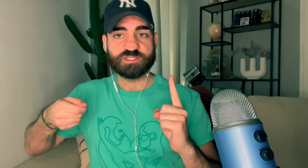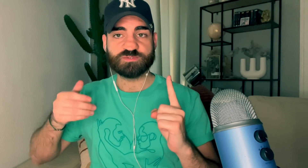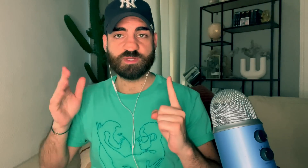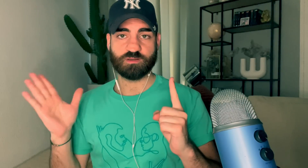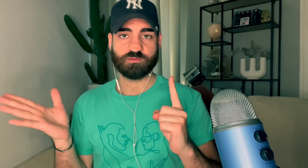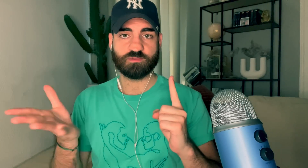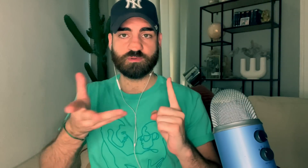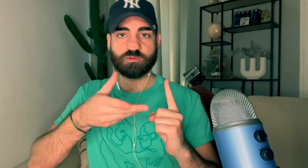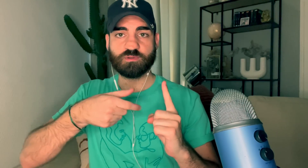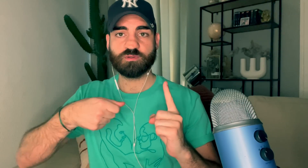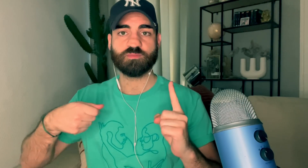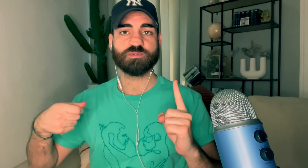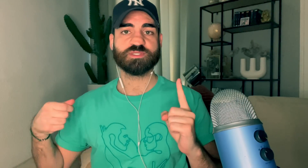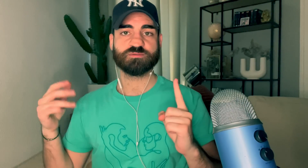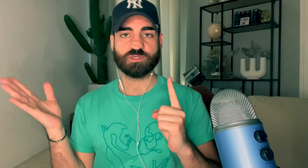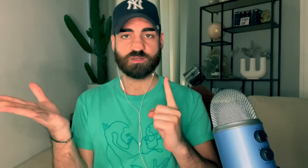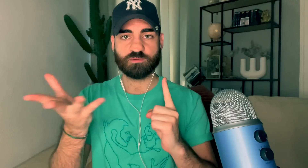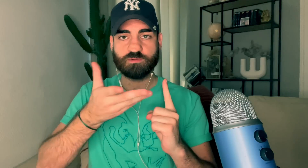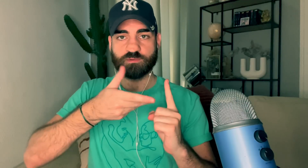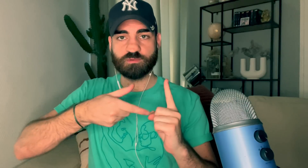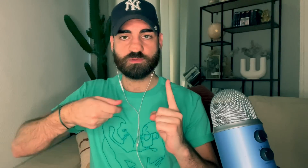Pansexuel. Pansexuel.